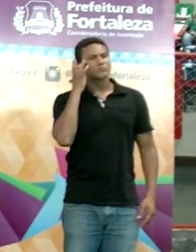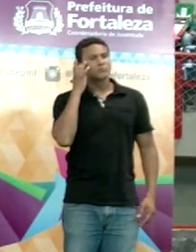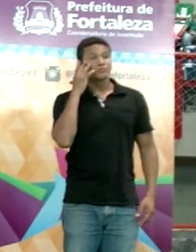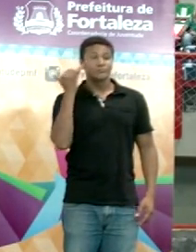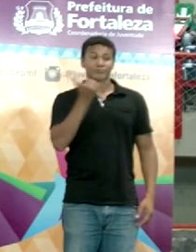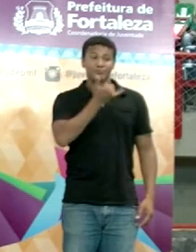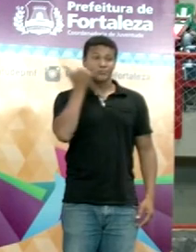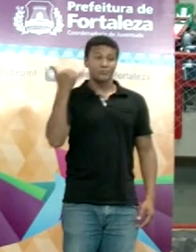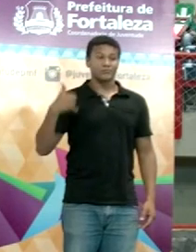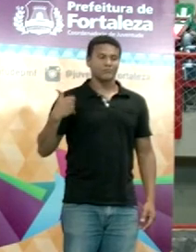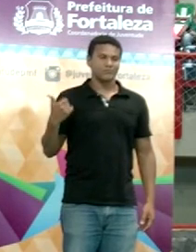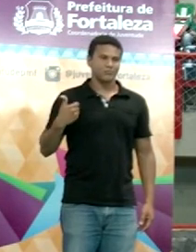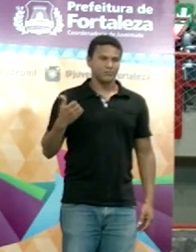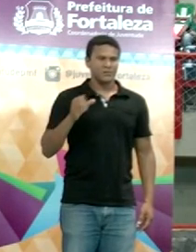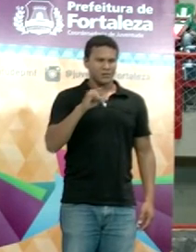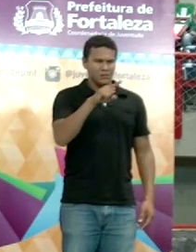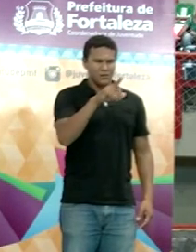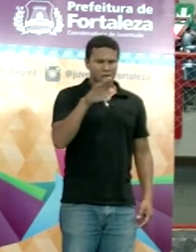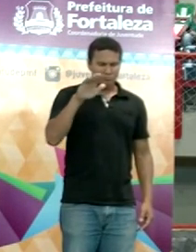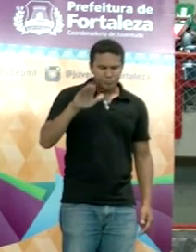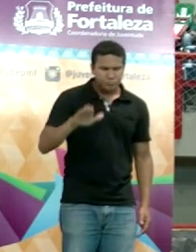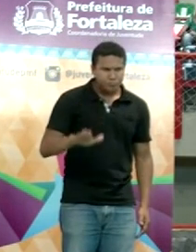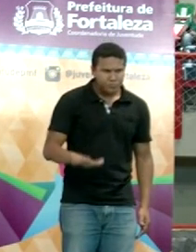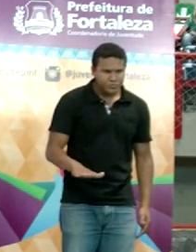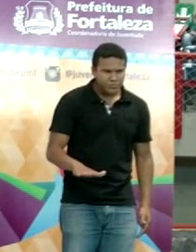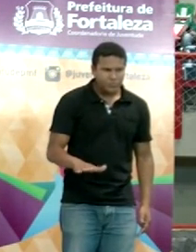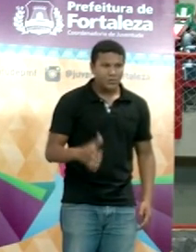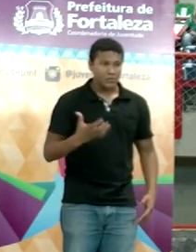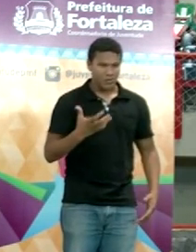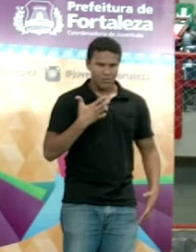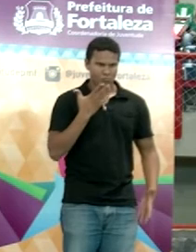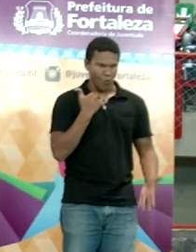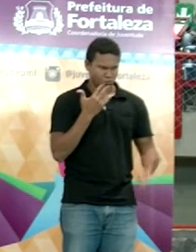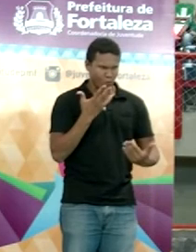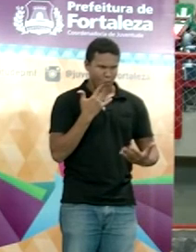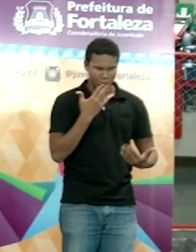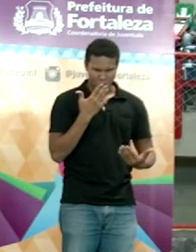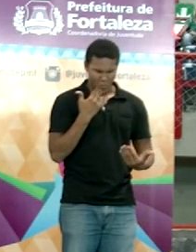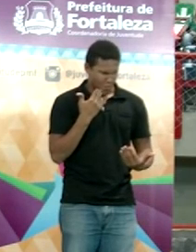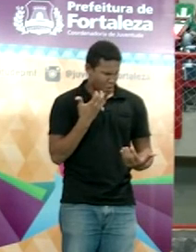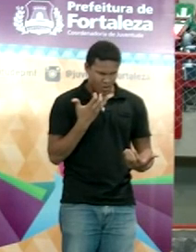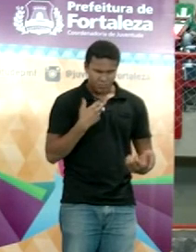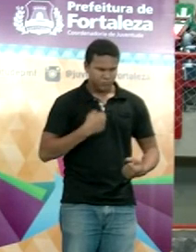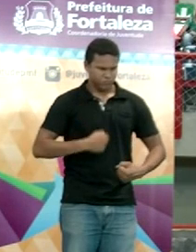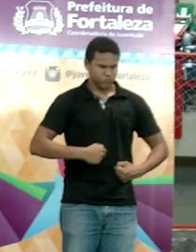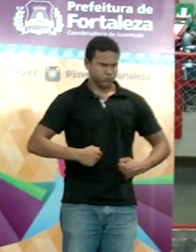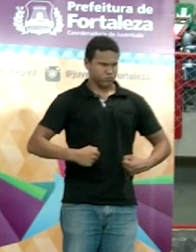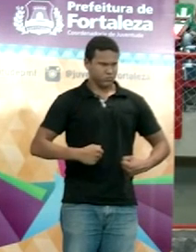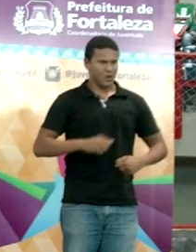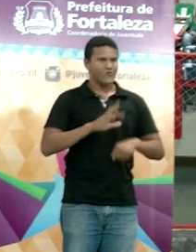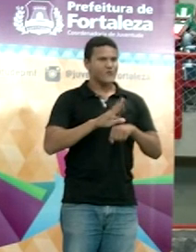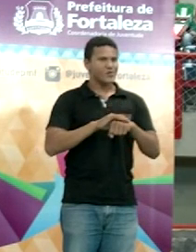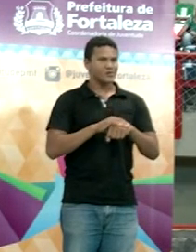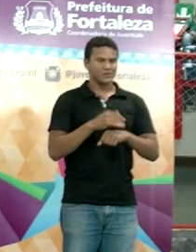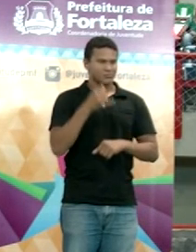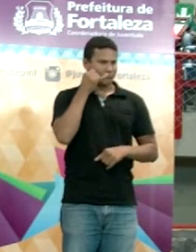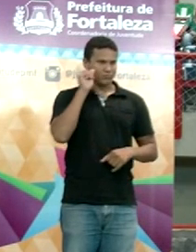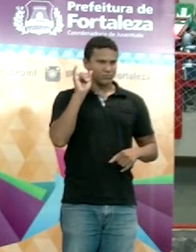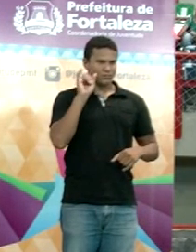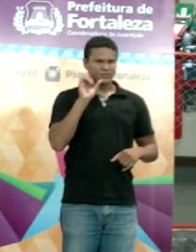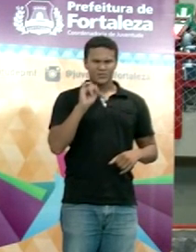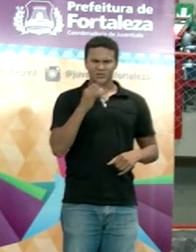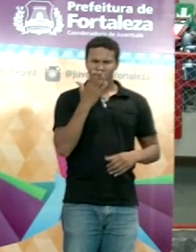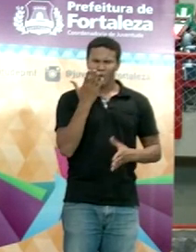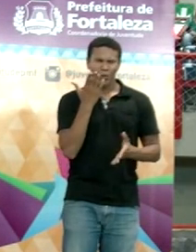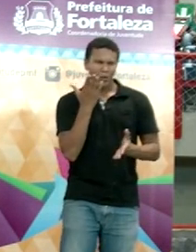Depende da idade. Quando você é pequenininho, o pai quer que você coma para ficar fortinho, para não adoecer. Mas quando você cresce, minha filha, pare